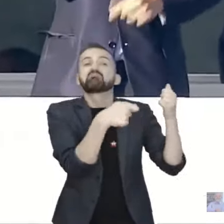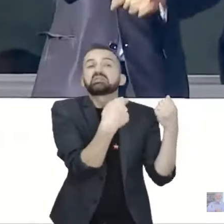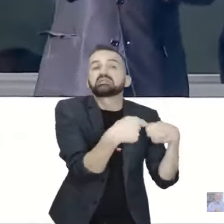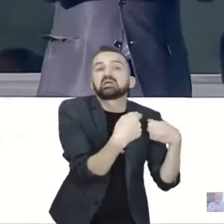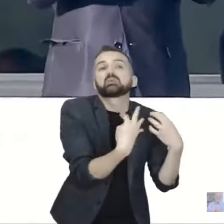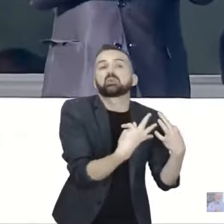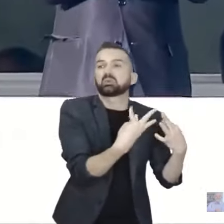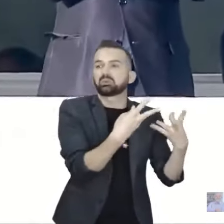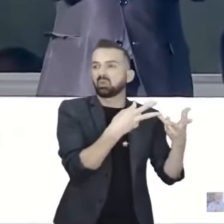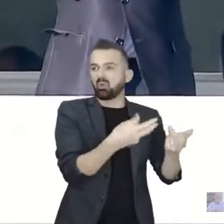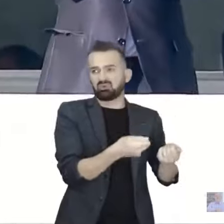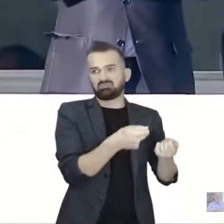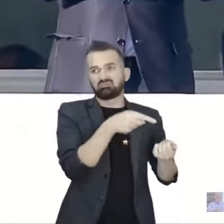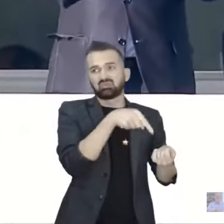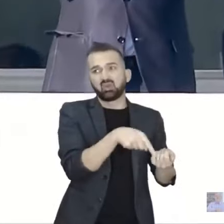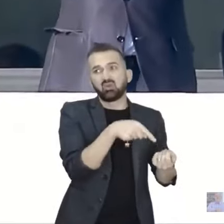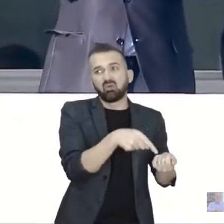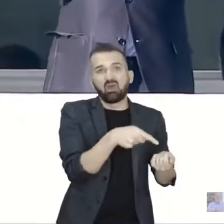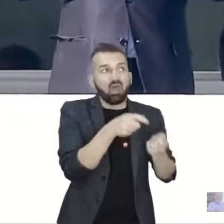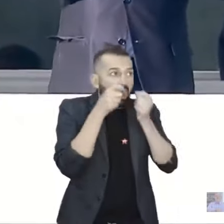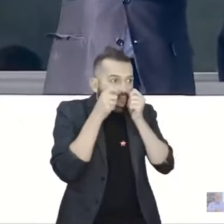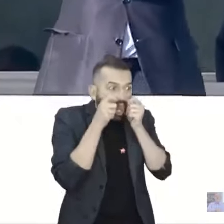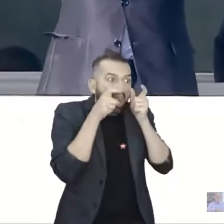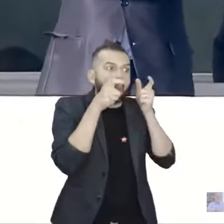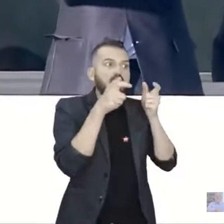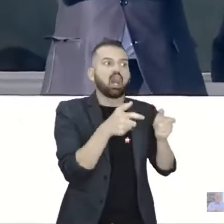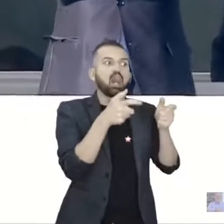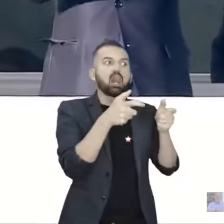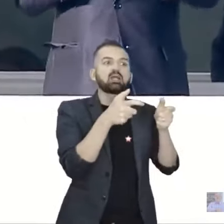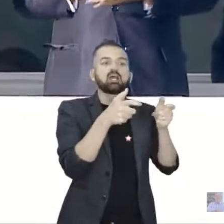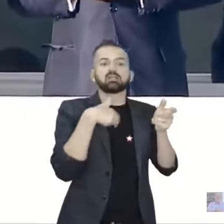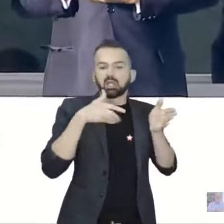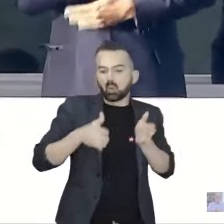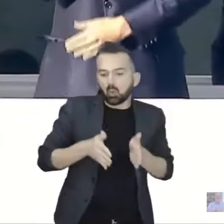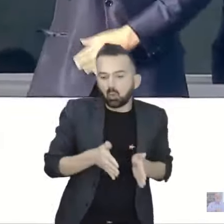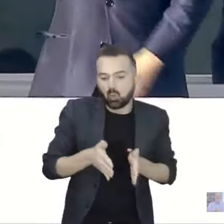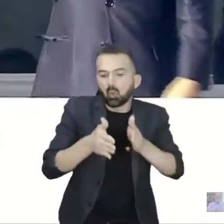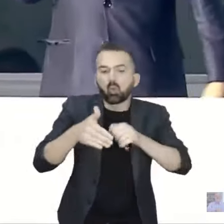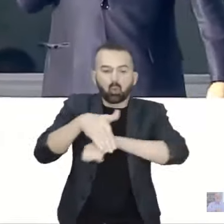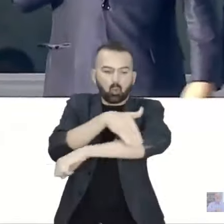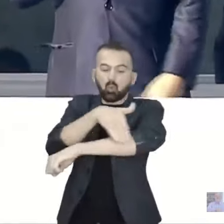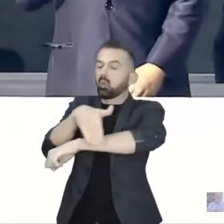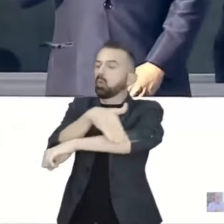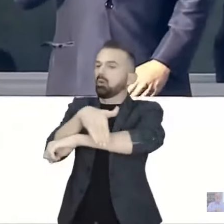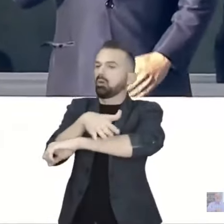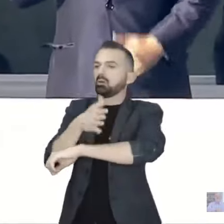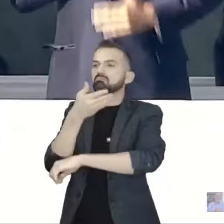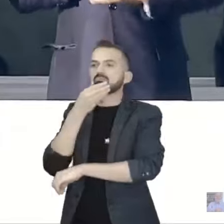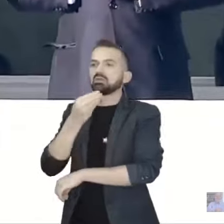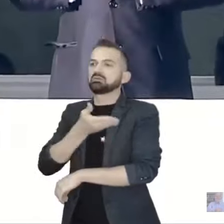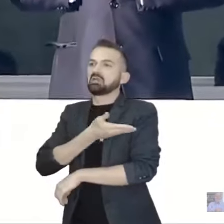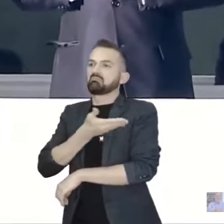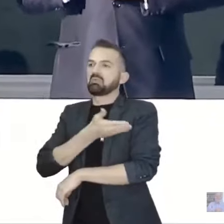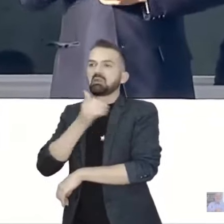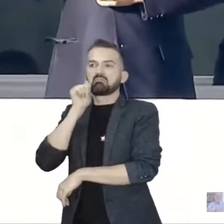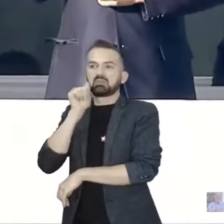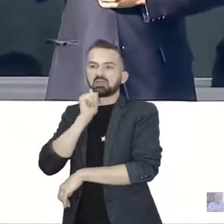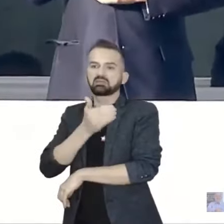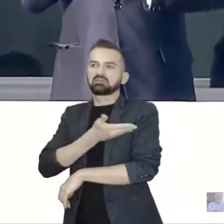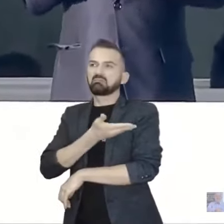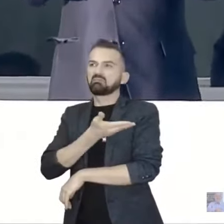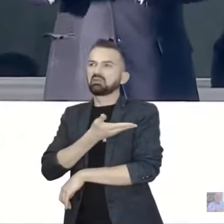realidade salta aos olhos em cada esquina. Minhas amigas e meus amigos, é